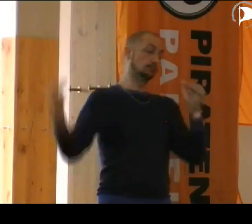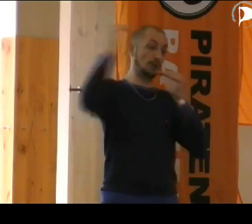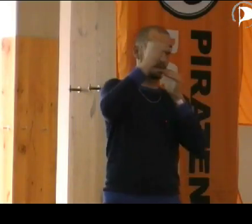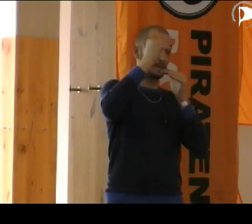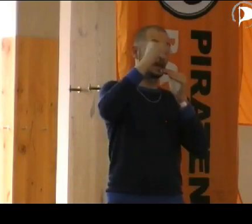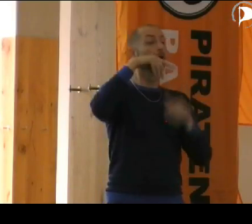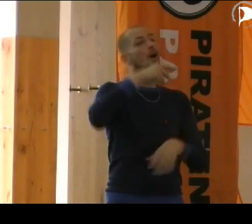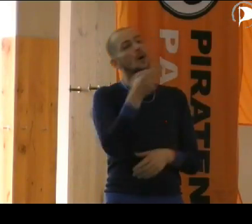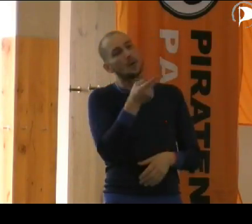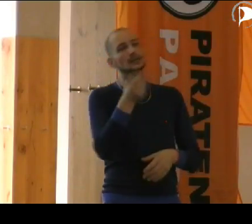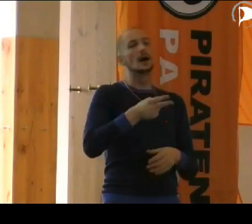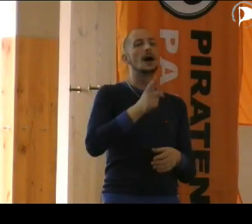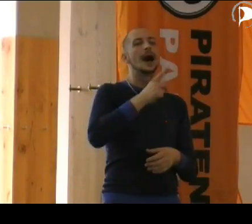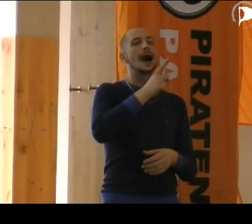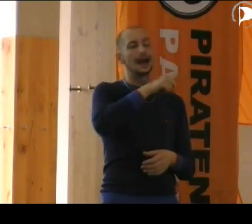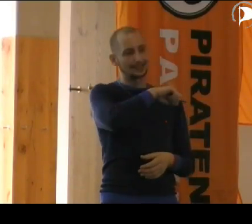ist 1026